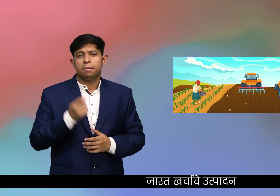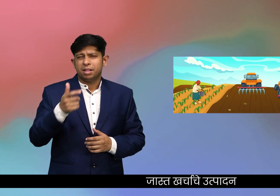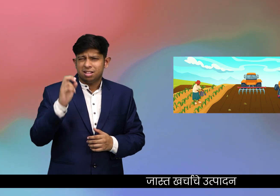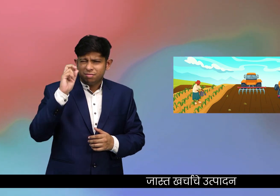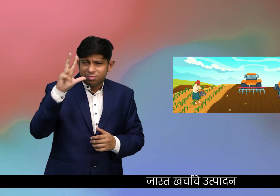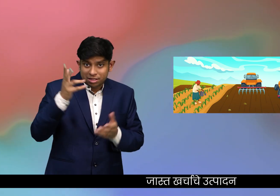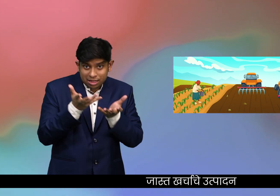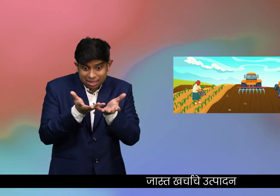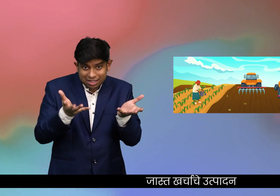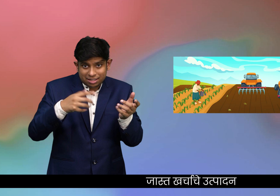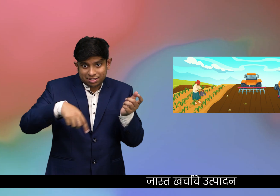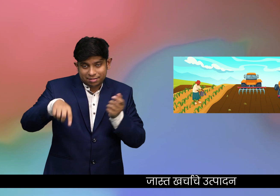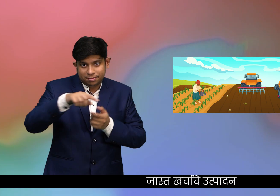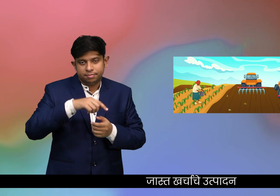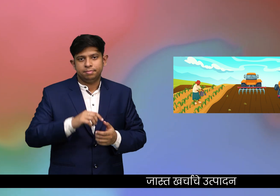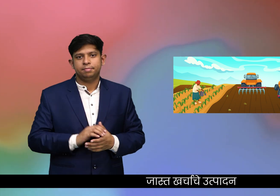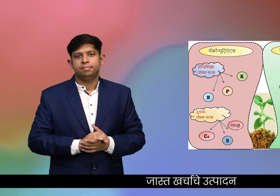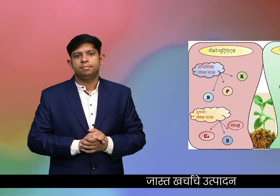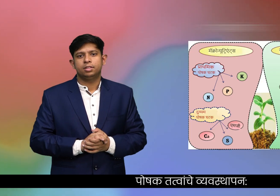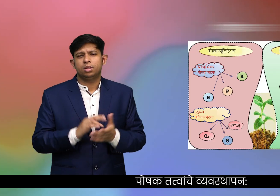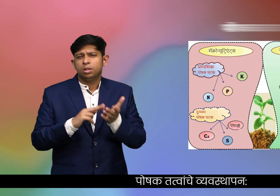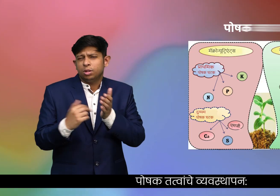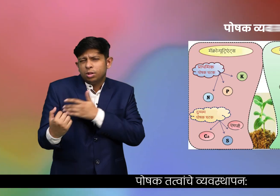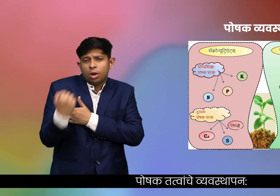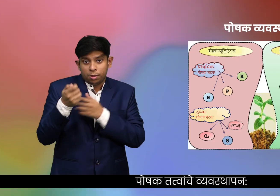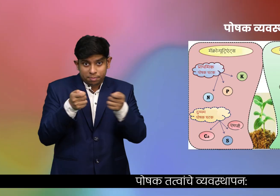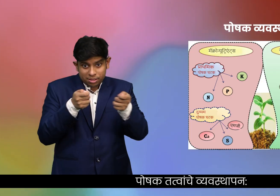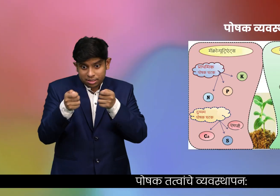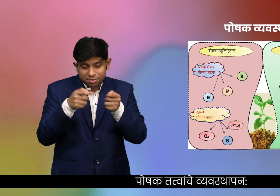जास्त खर्चाचे उत्पादन. पोषक तत्वाचे व्यवस्थापन.